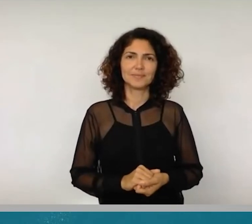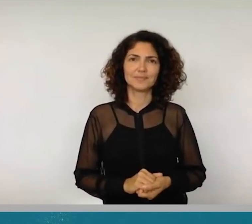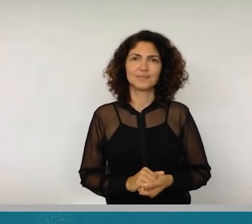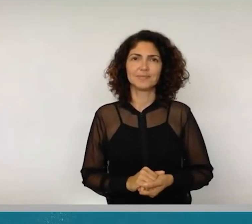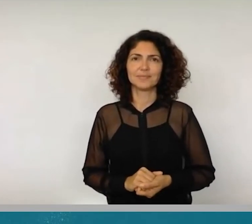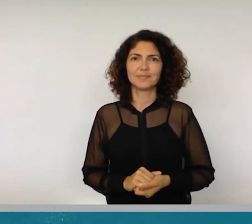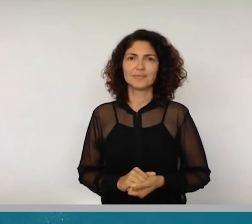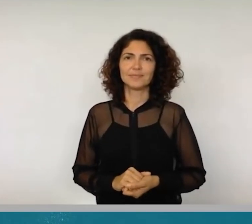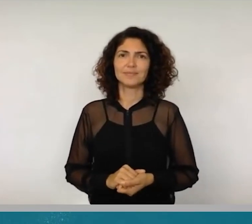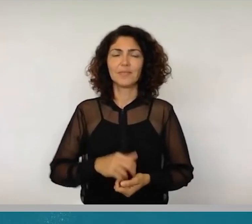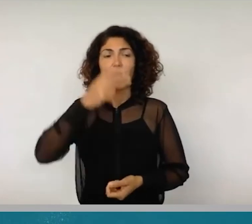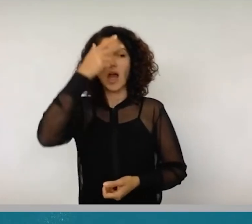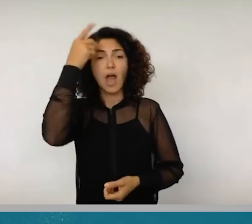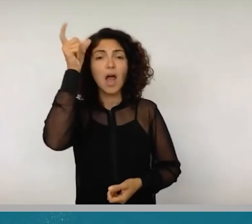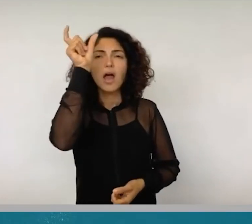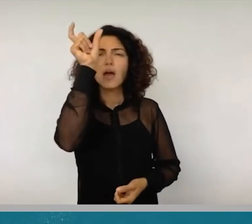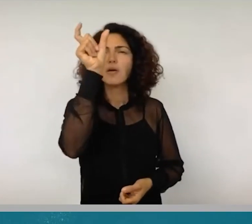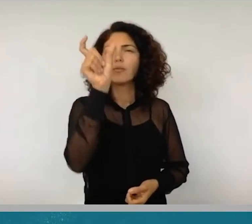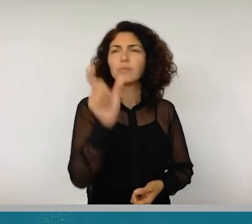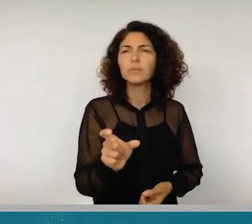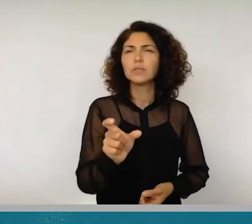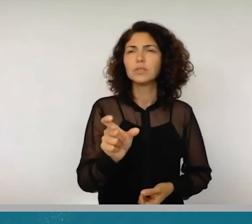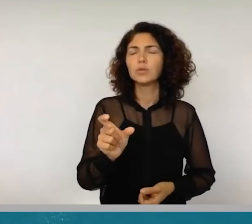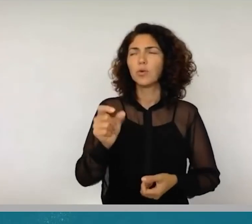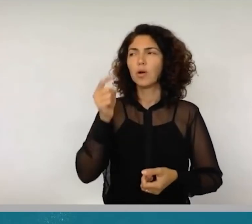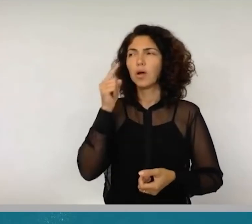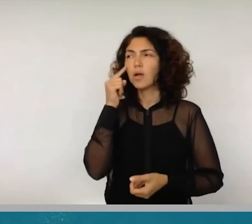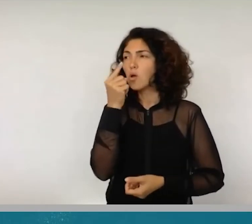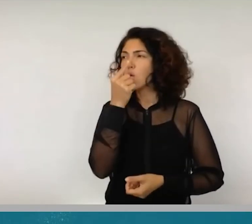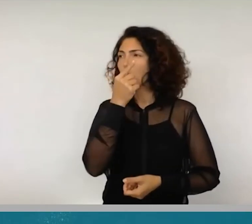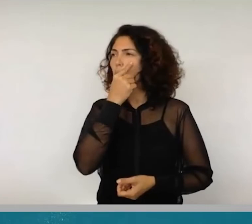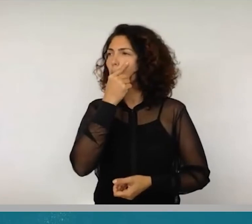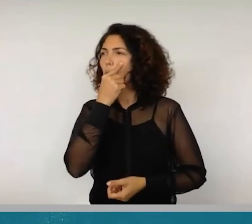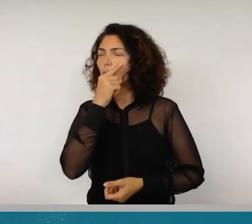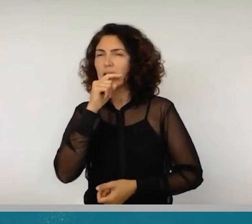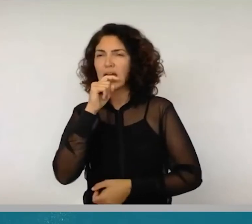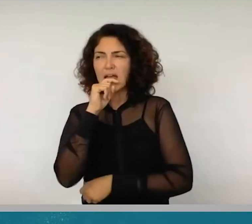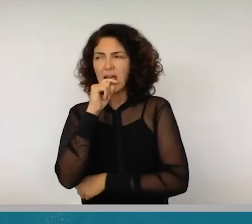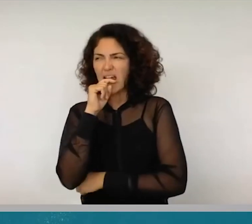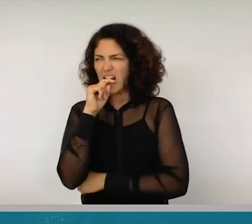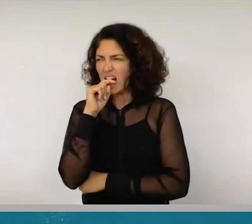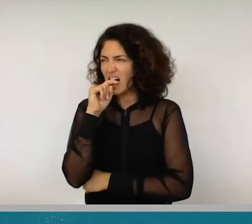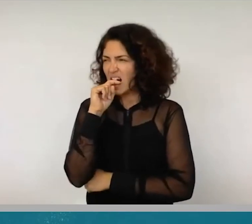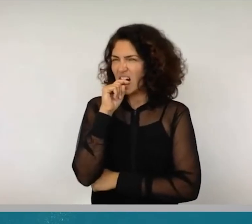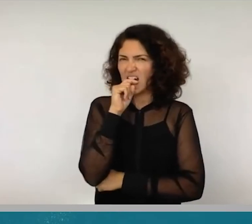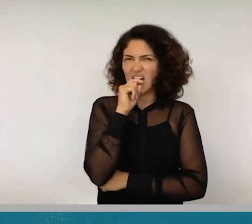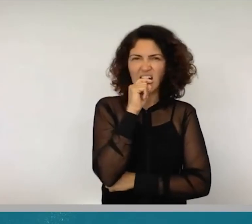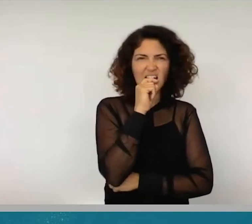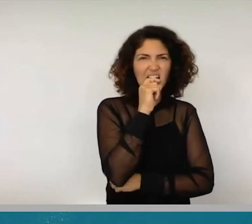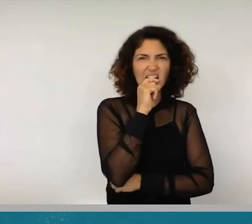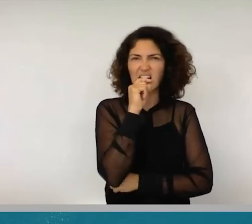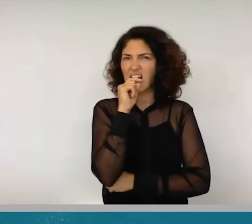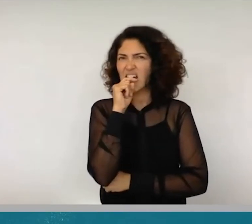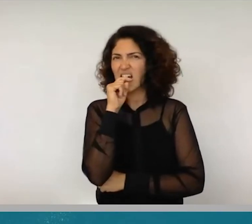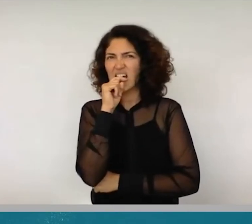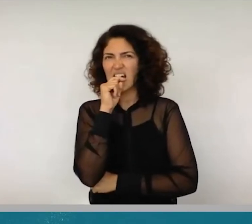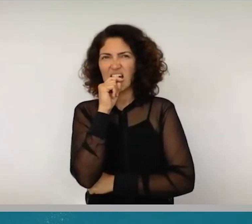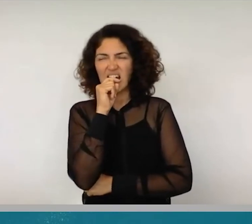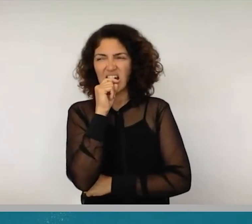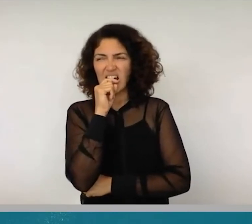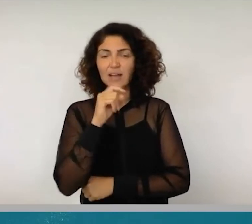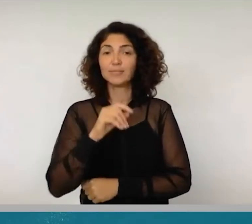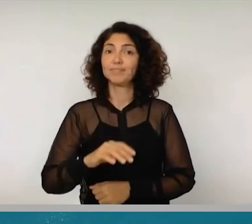Aquele que tem olhos invejosos, tá vendo? Agora já, em vez de olhos maus, já olhos invejosos. Então você começa a